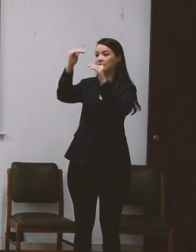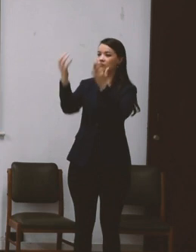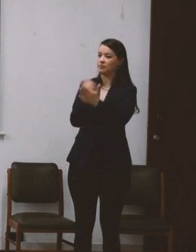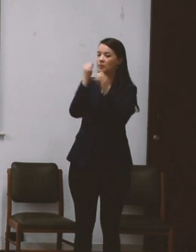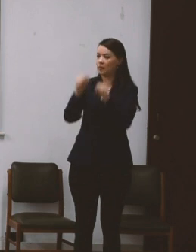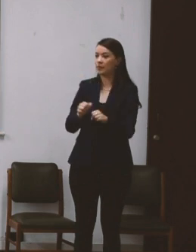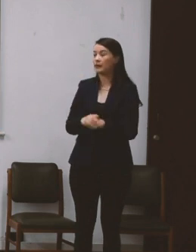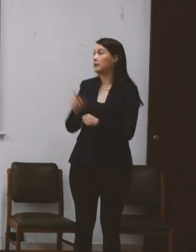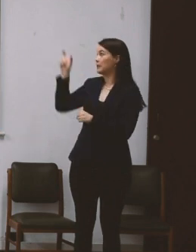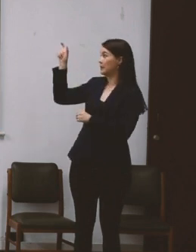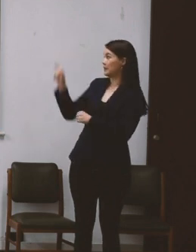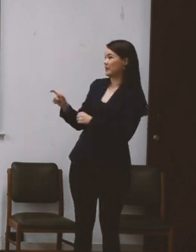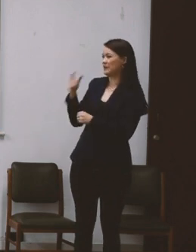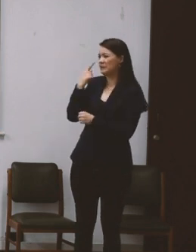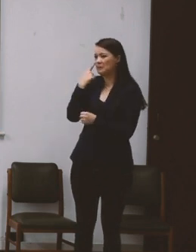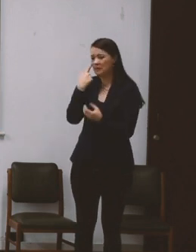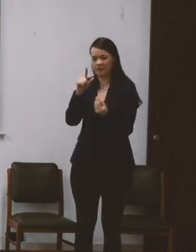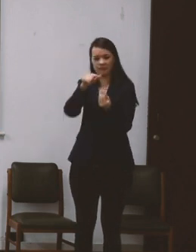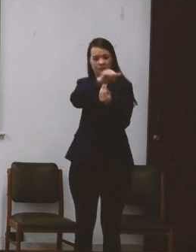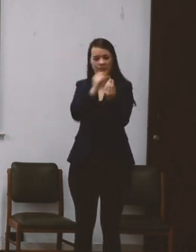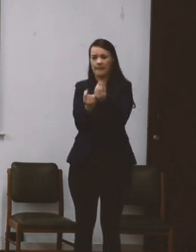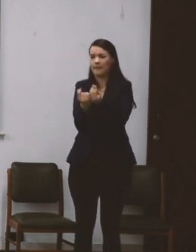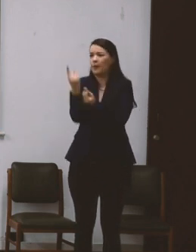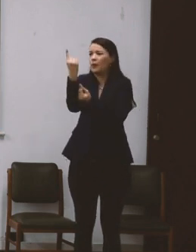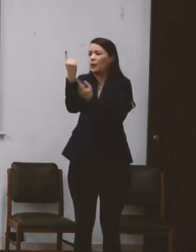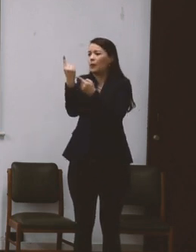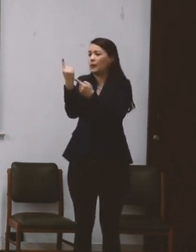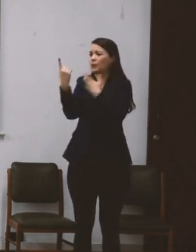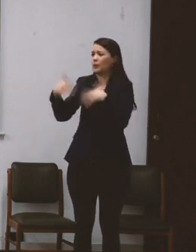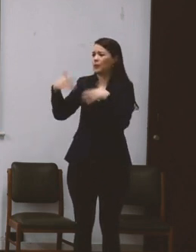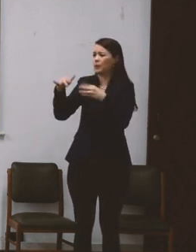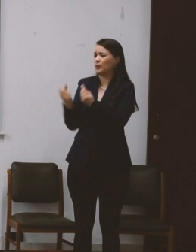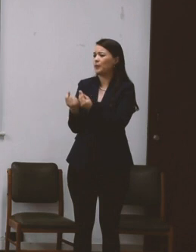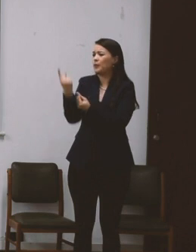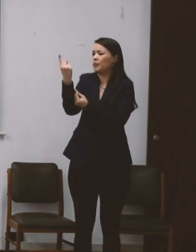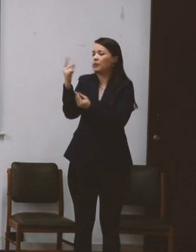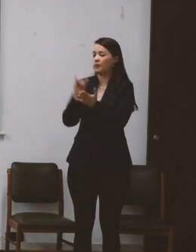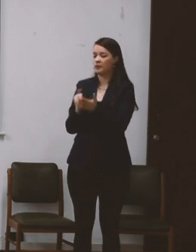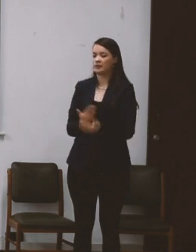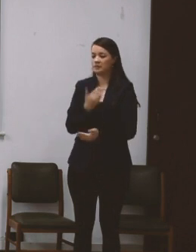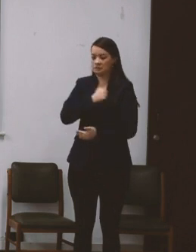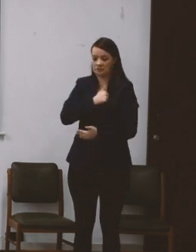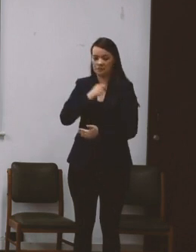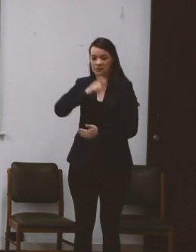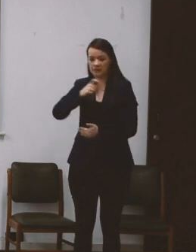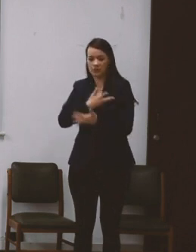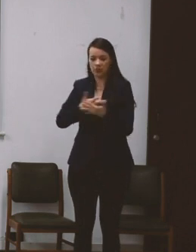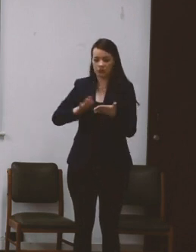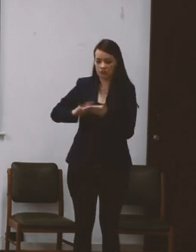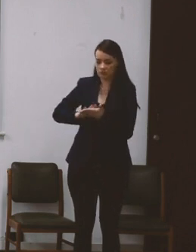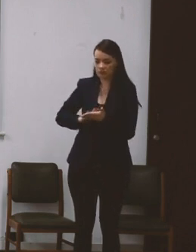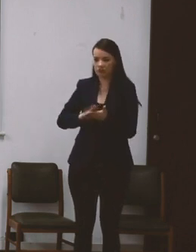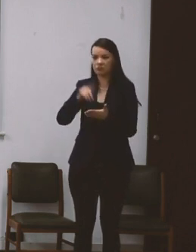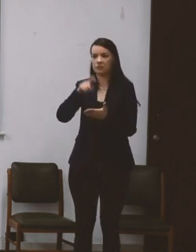a Chelsea como la excepción, que logra satisfacer sus propias necesidades y atender sus ambiciones en el